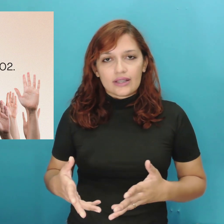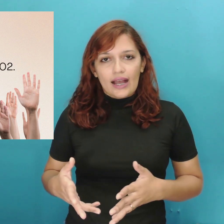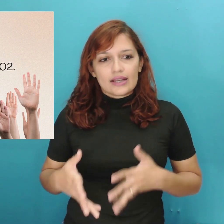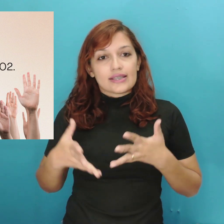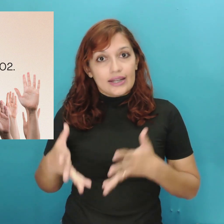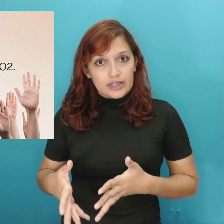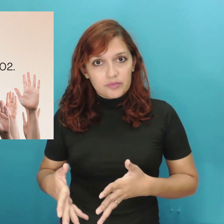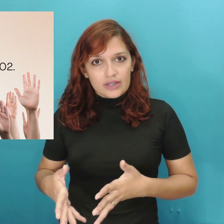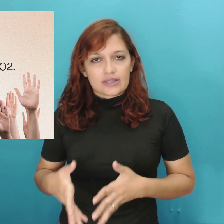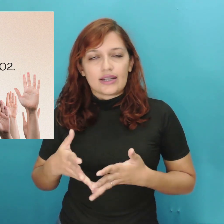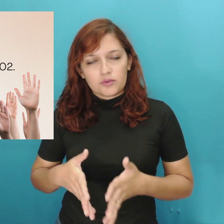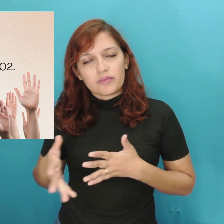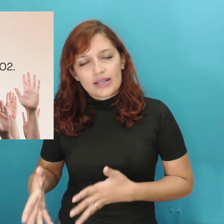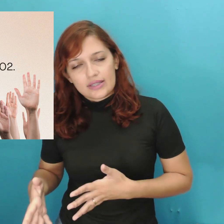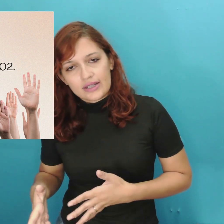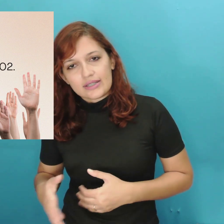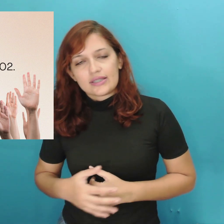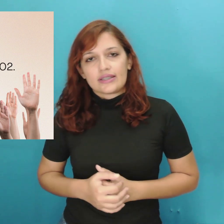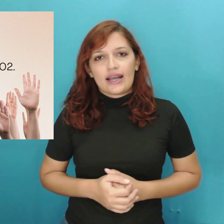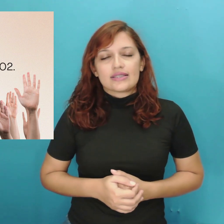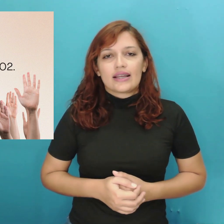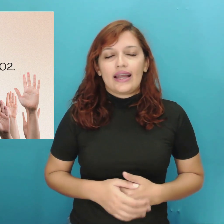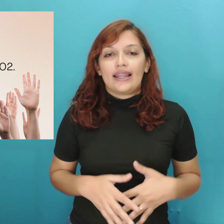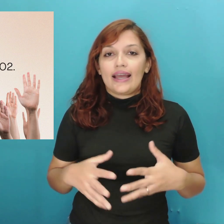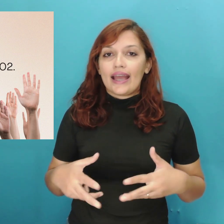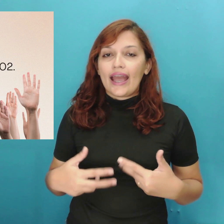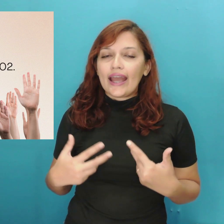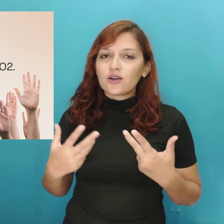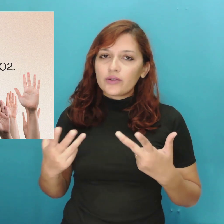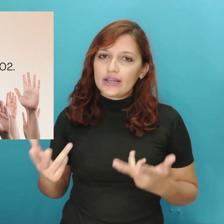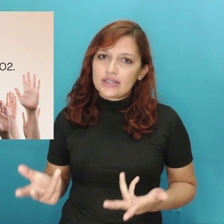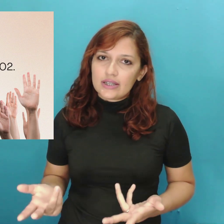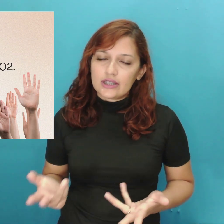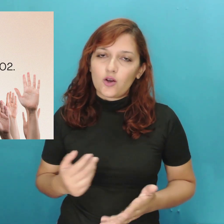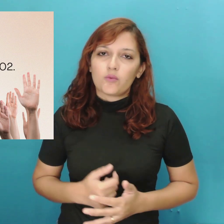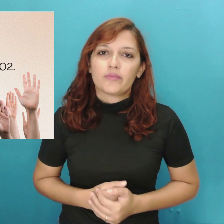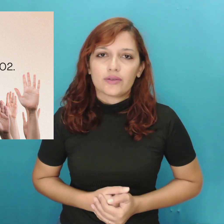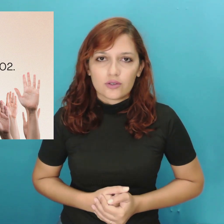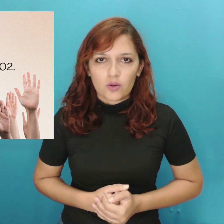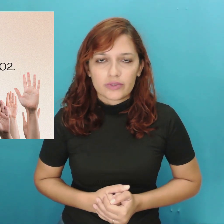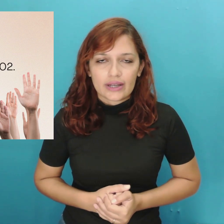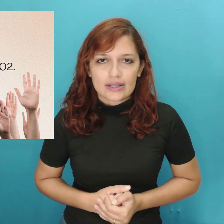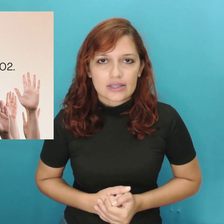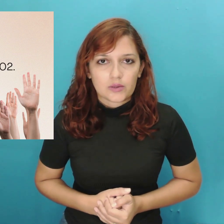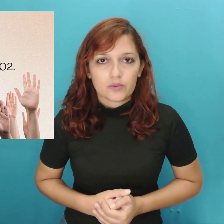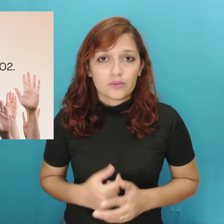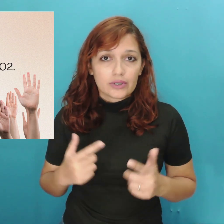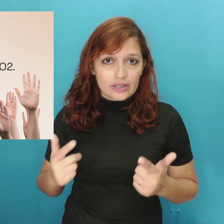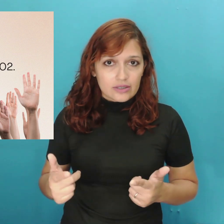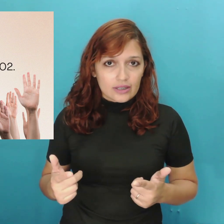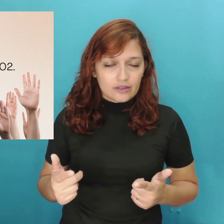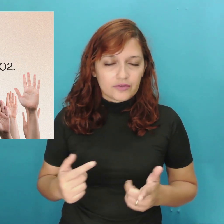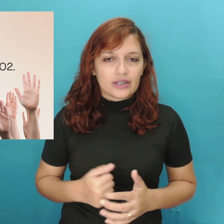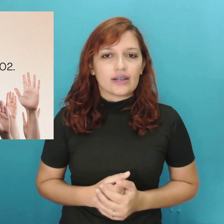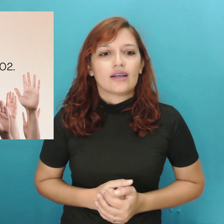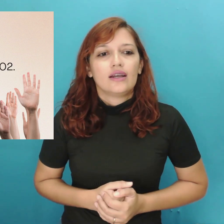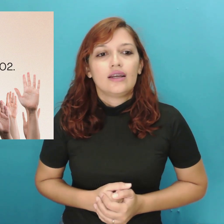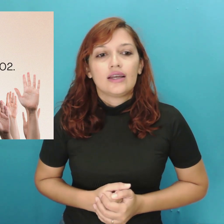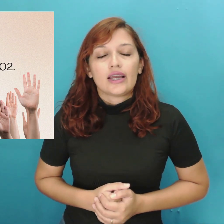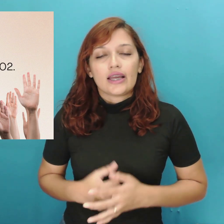sinais, a Libras, a língua brasileira de sinais, ela é reconhecida como meio de comunicação. O que isso significa?